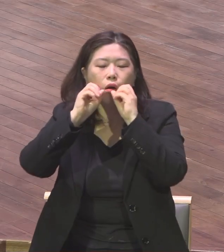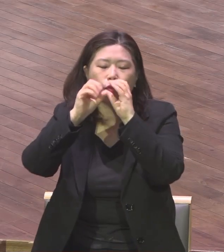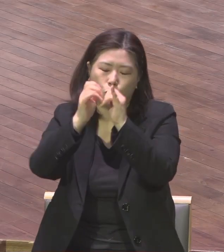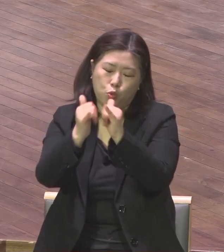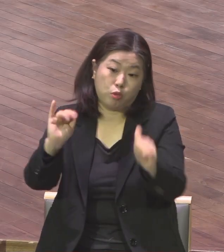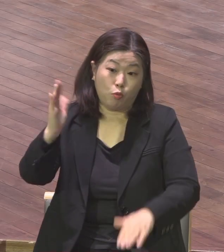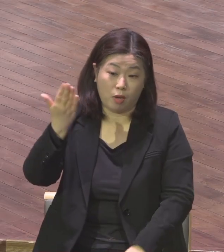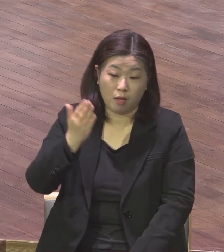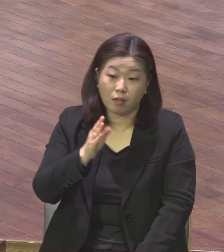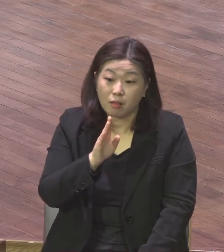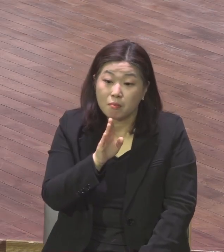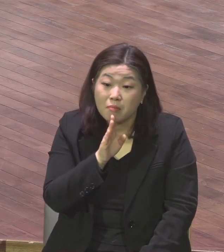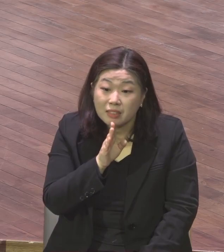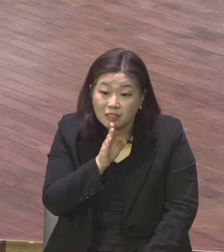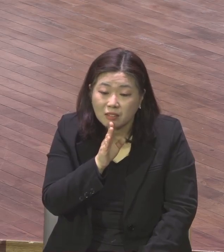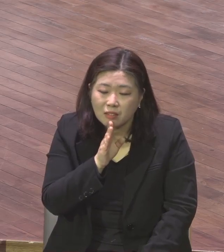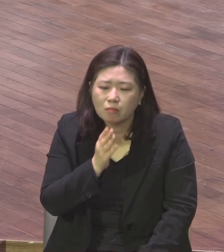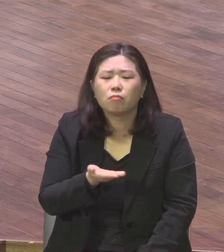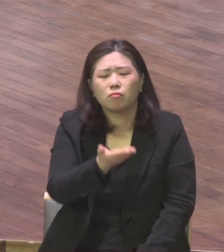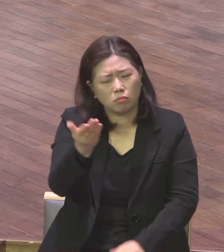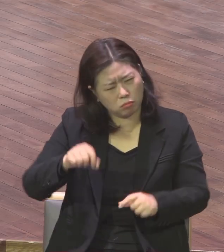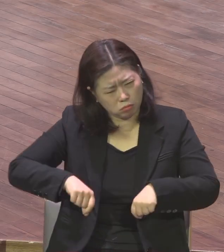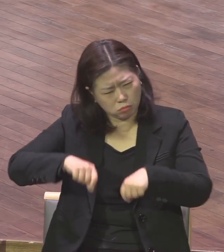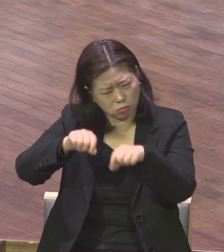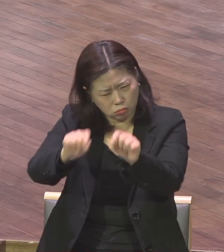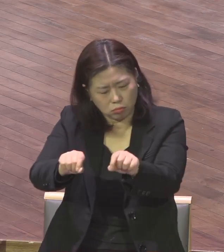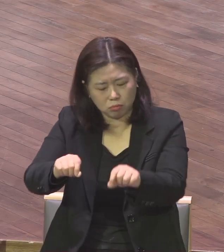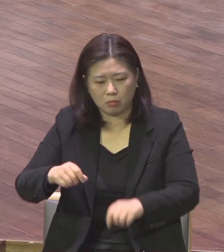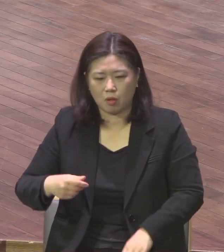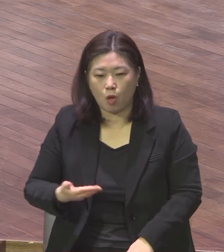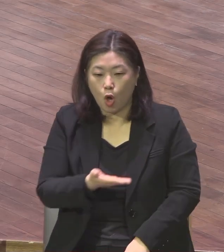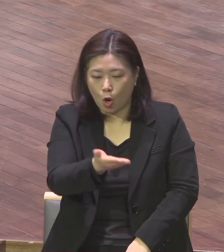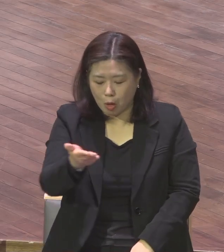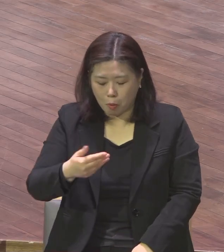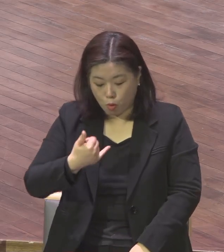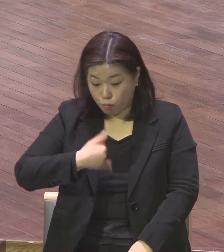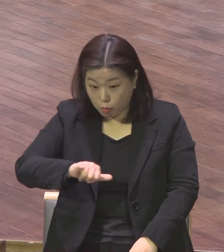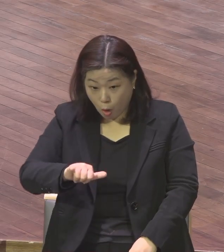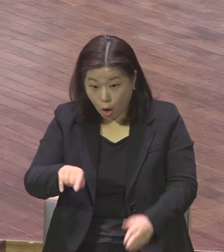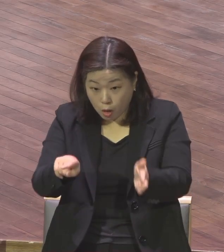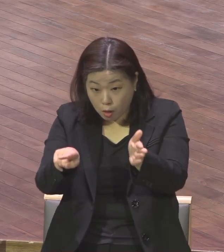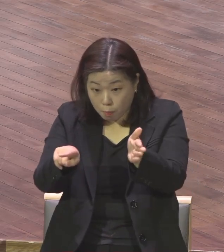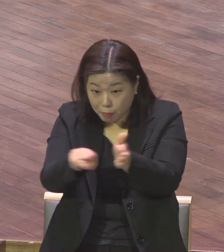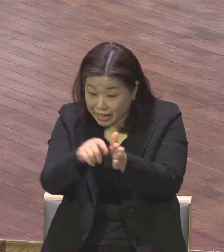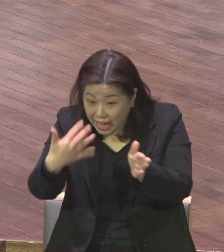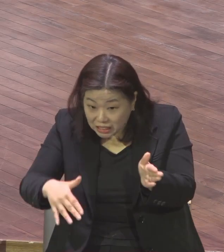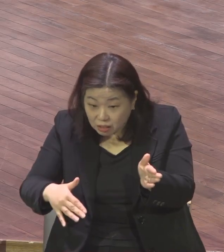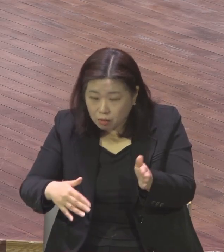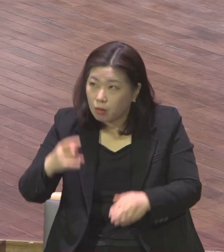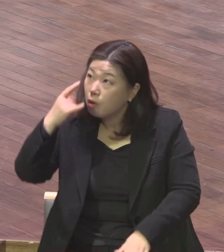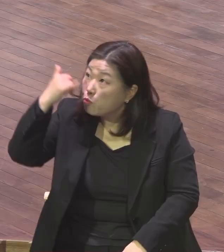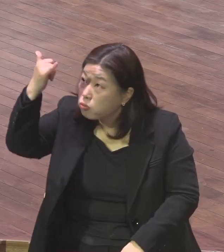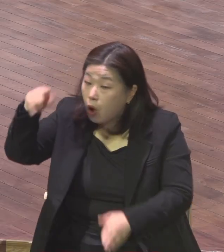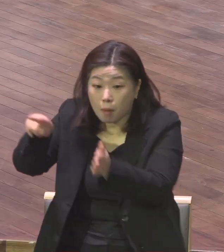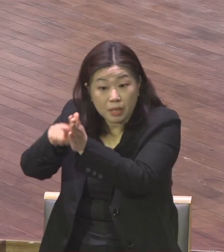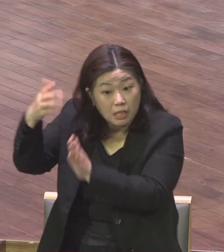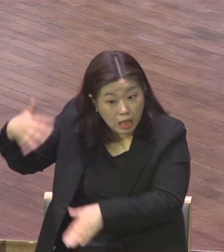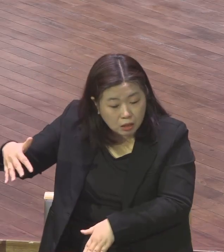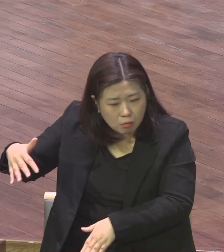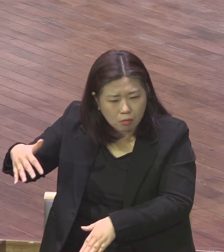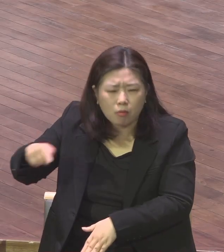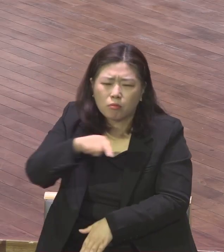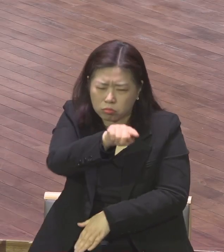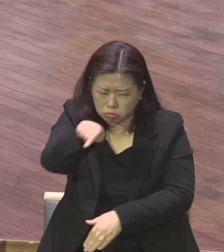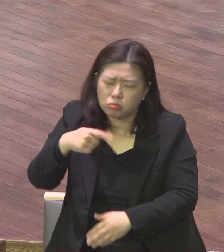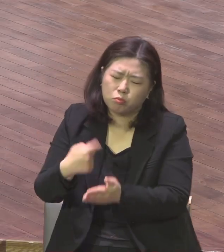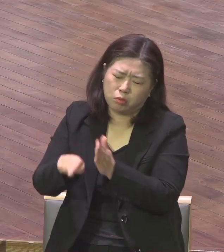눈물로 기도하세요. 가족을 위해서 눈물로 기도하세요. 여러분의 부모의 자식을 위한 기도 한 방울도 한마디도 땅에